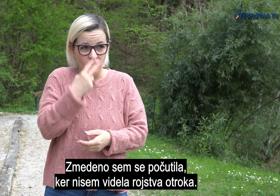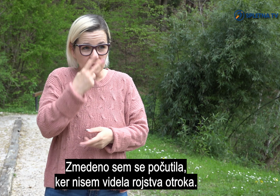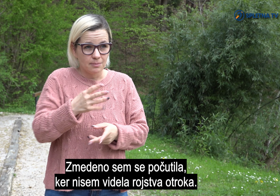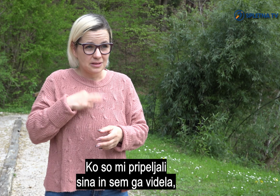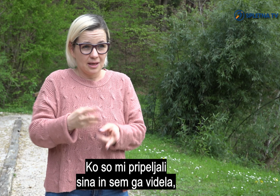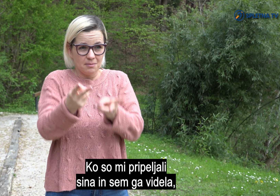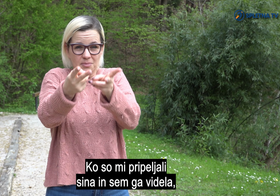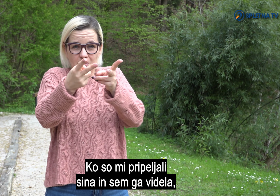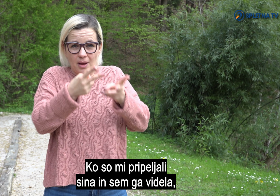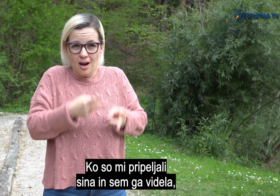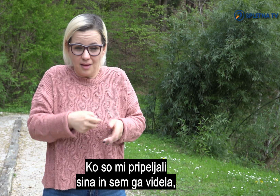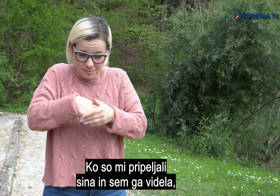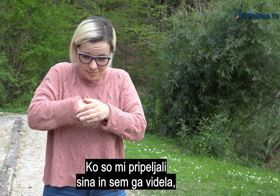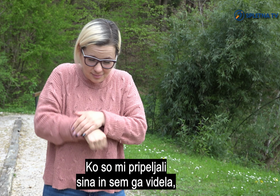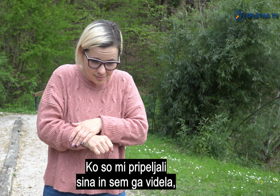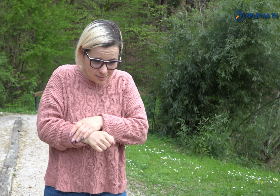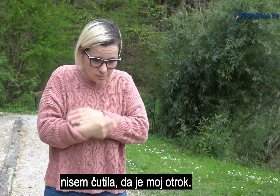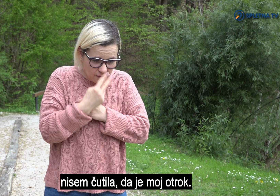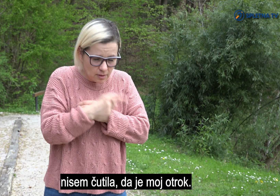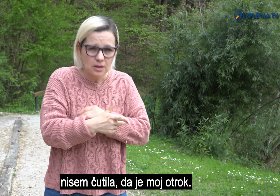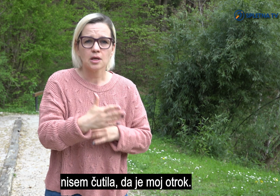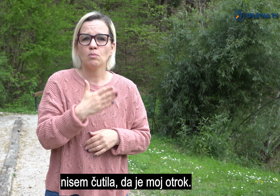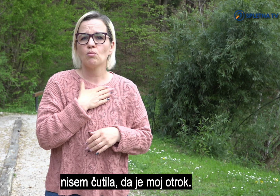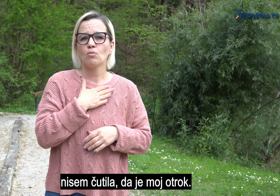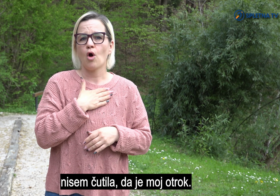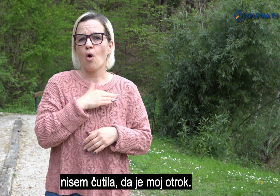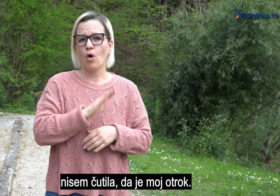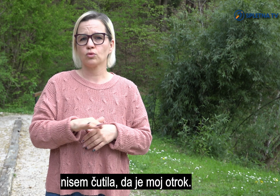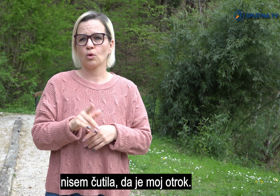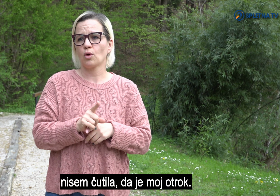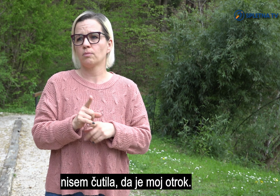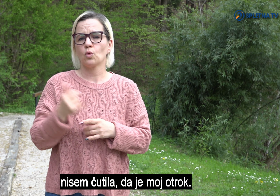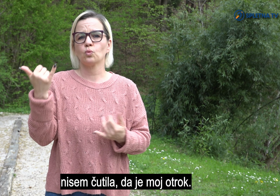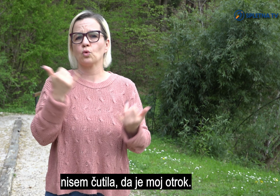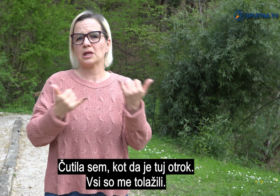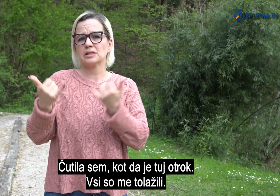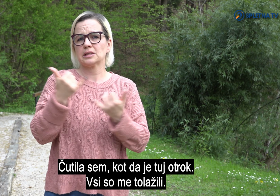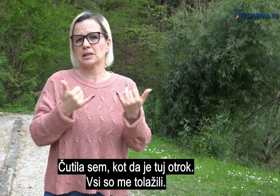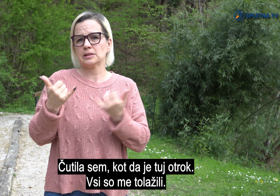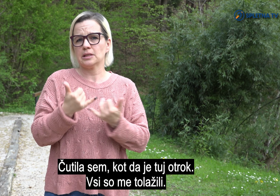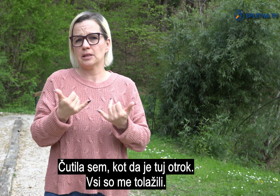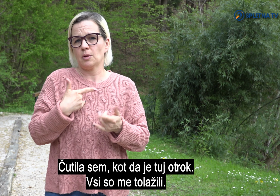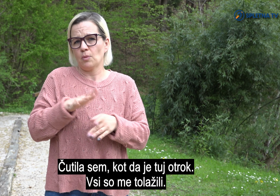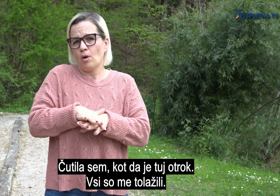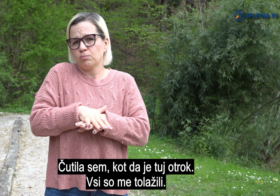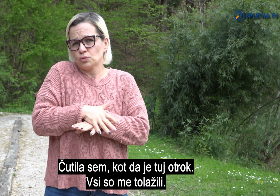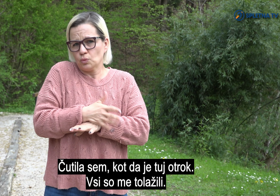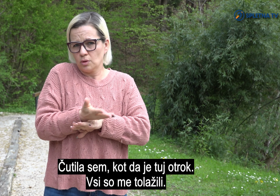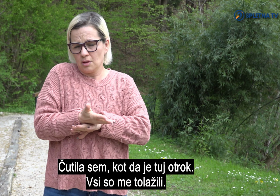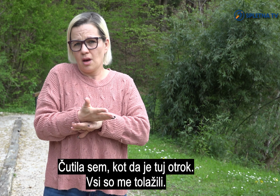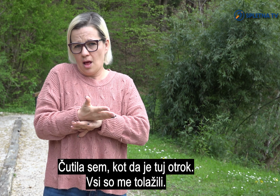Ko so mi pripeljali sina in sem ga videla, nisem čutila, da je moj otrok. Čutila sem, kot da je tuj